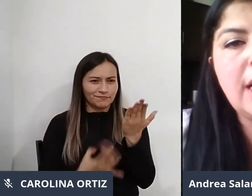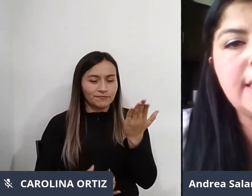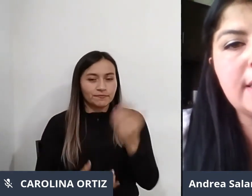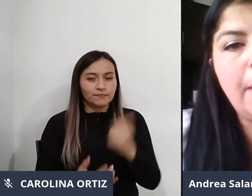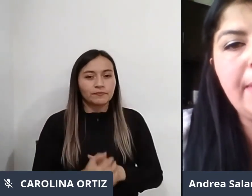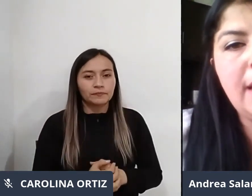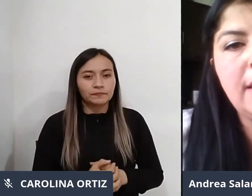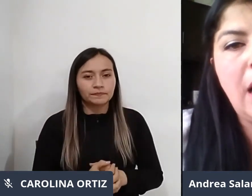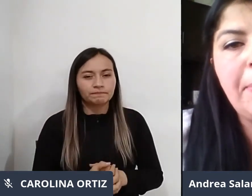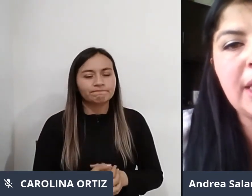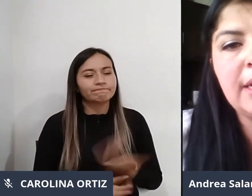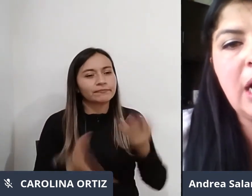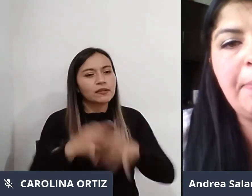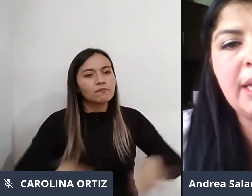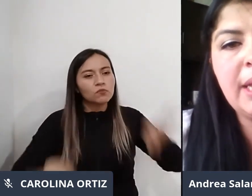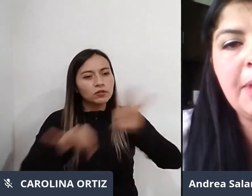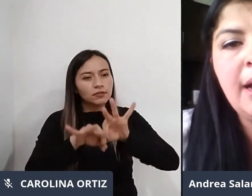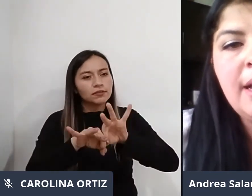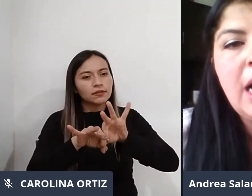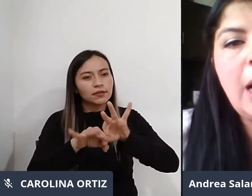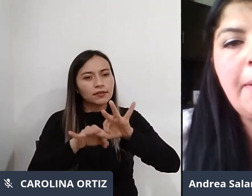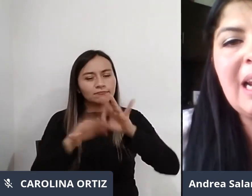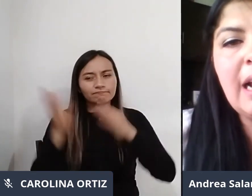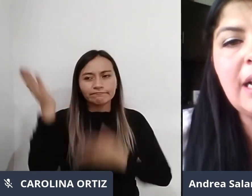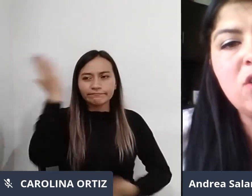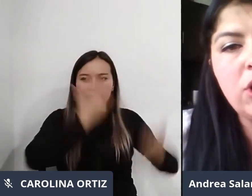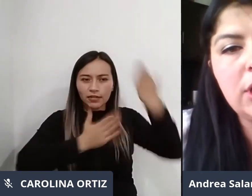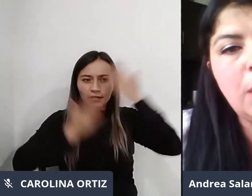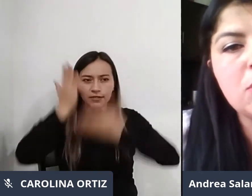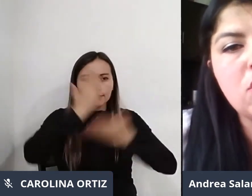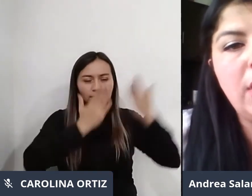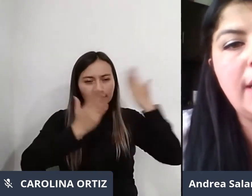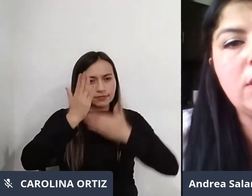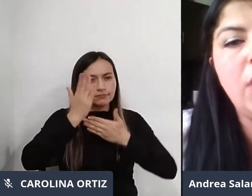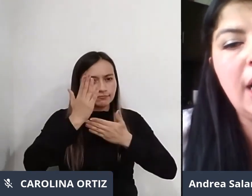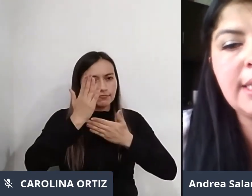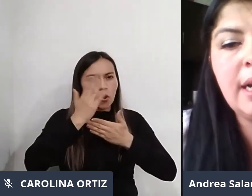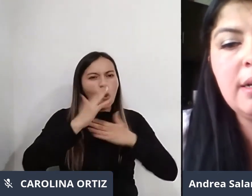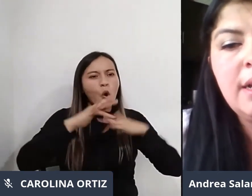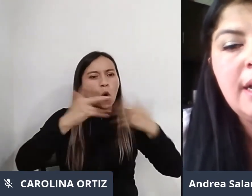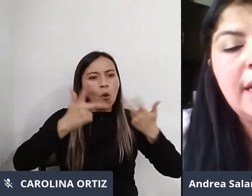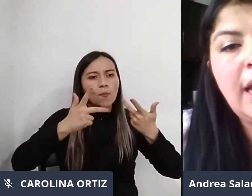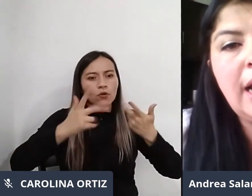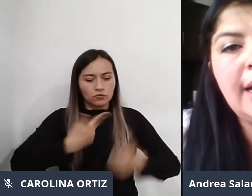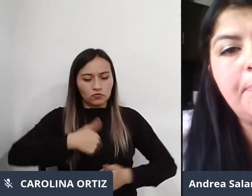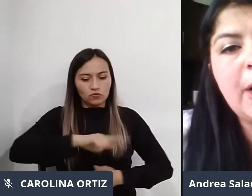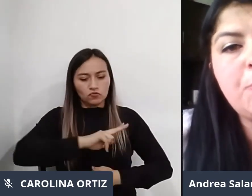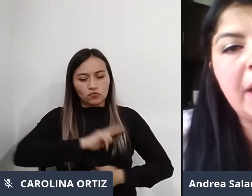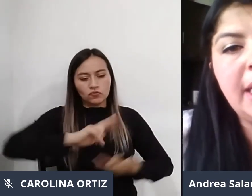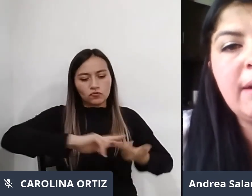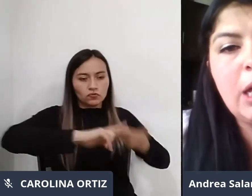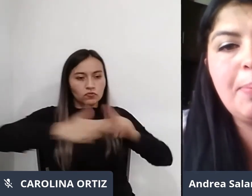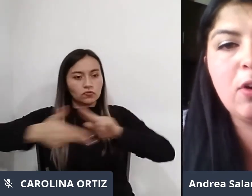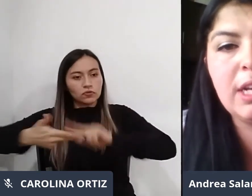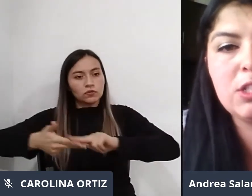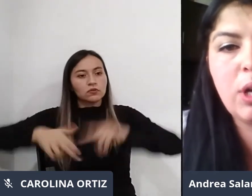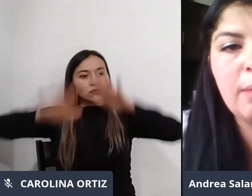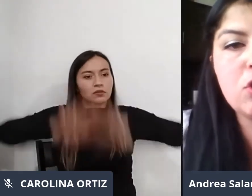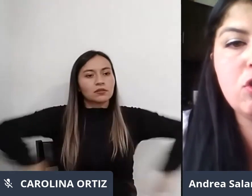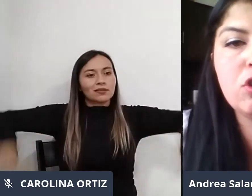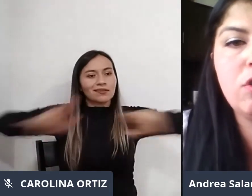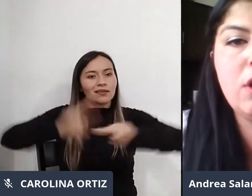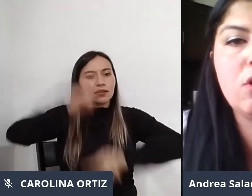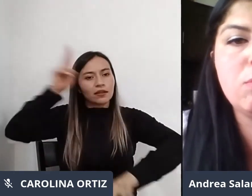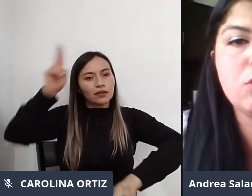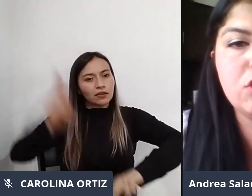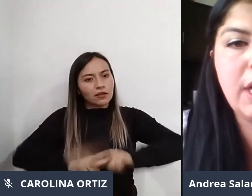tenemos que analizar también a partir de la pandemia la relación que tenemos con la naturaleza y de la perspectiva de progreso que